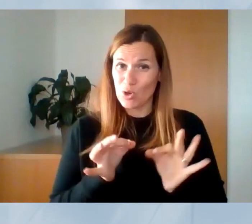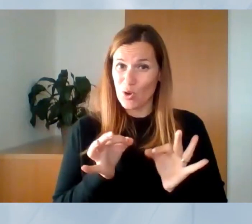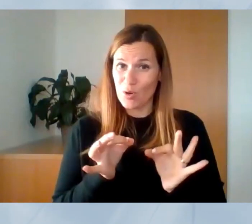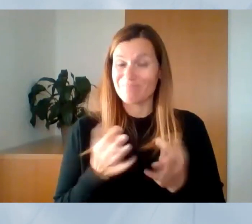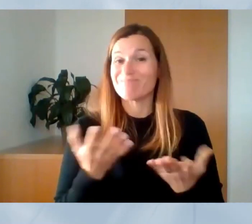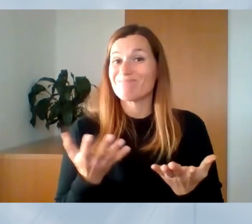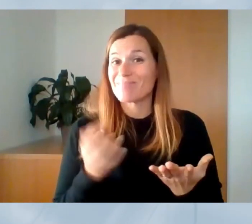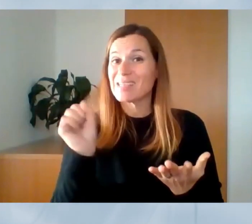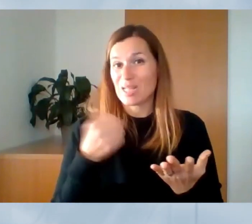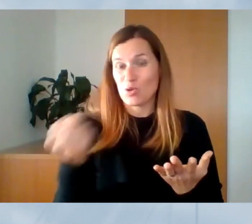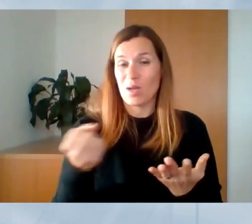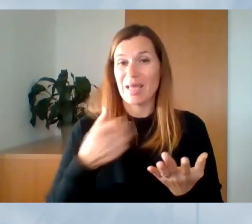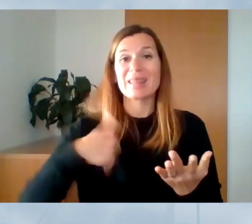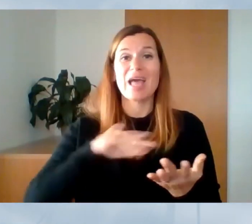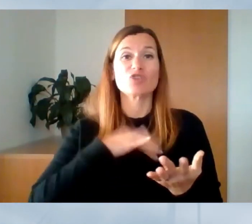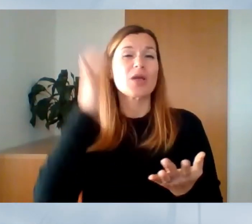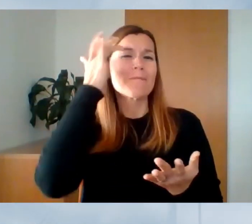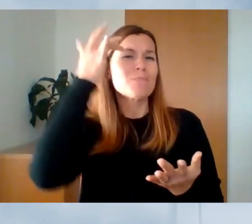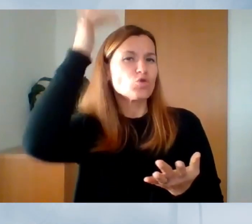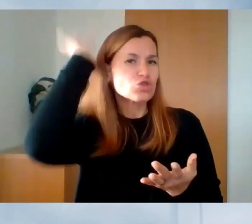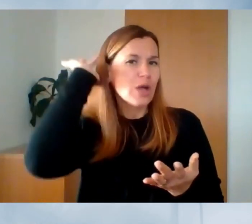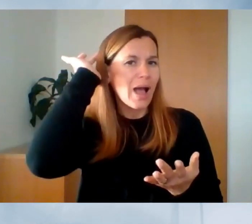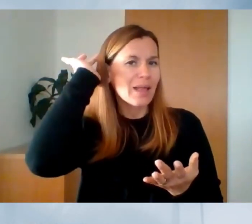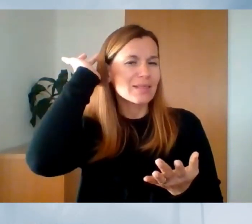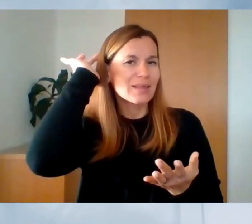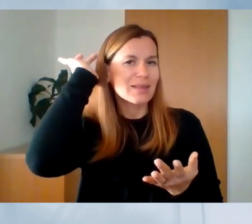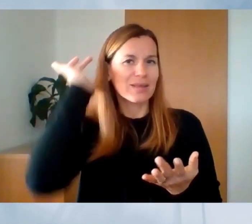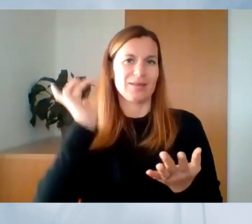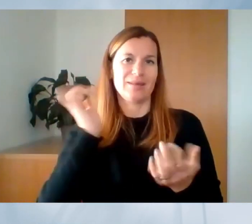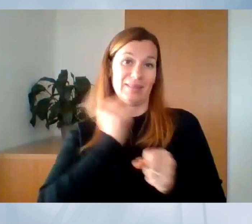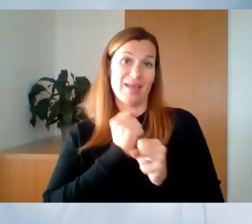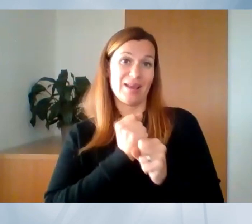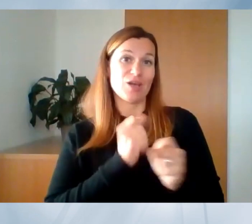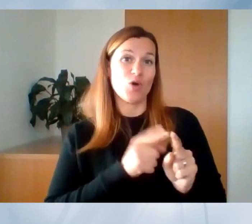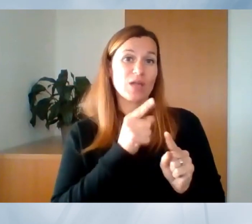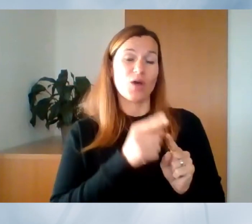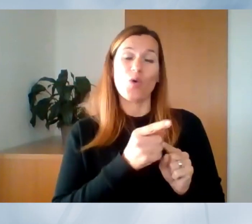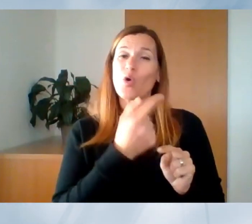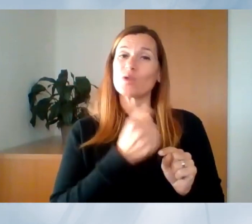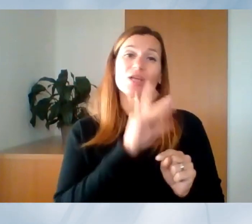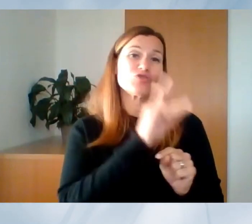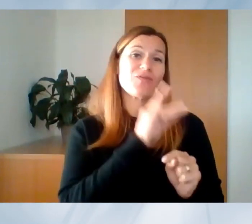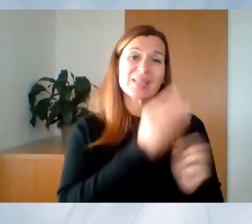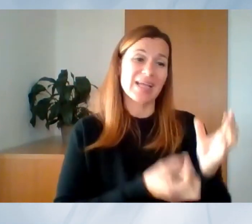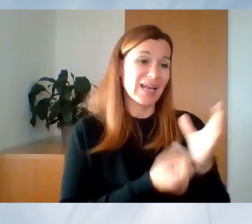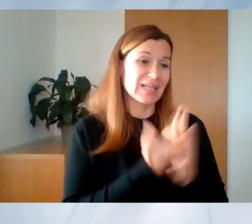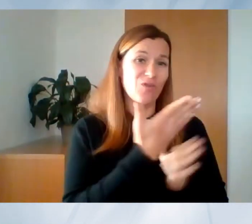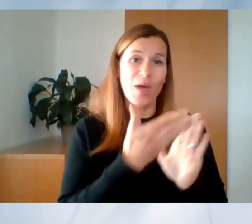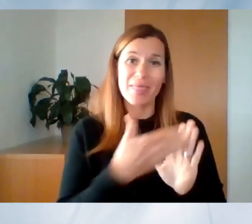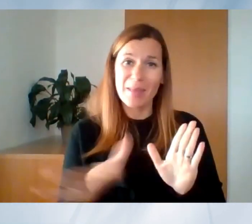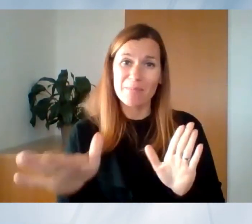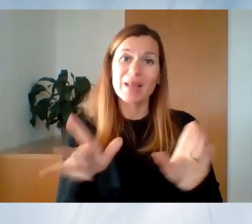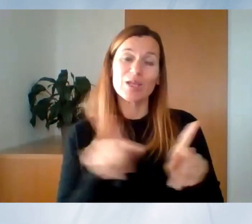izkušnjo? Zato, ker naši možgani so taki, že od živalskega